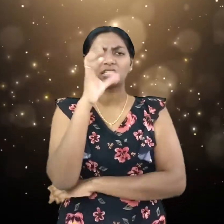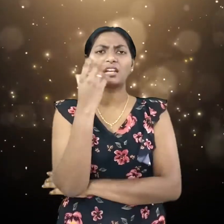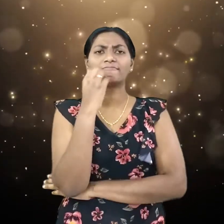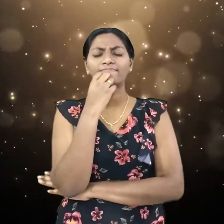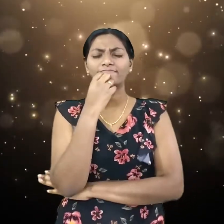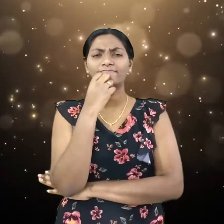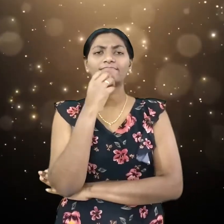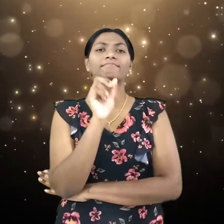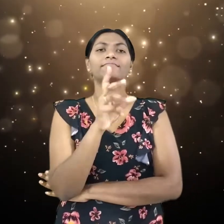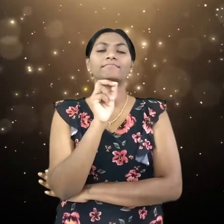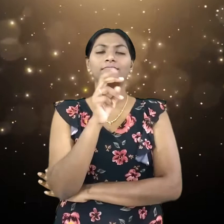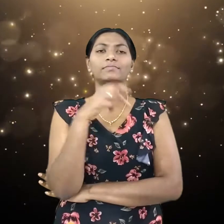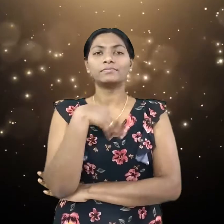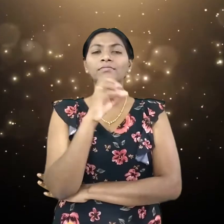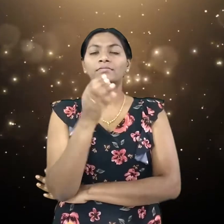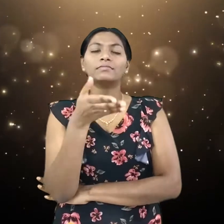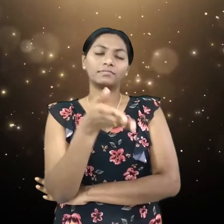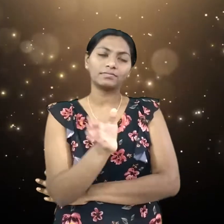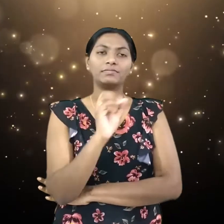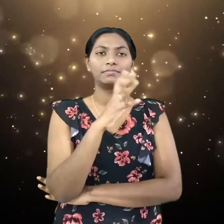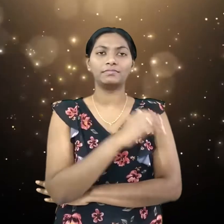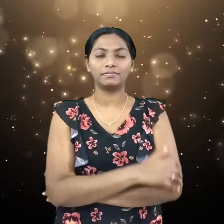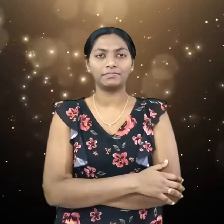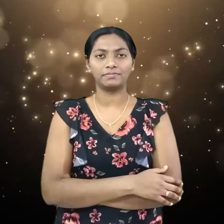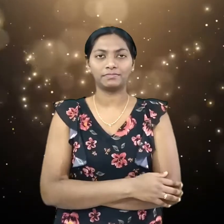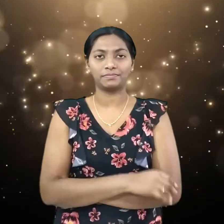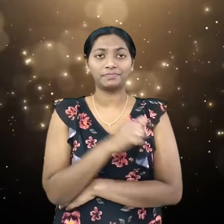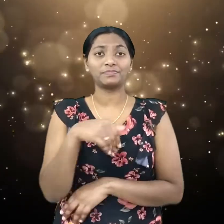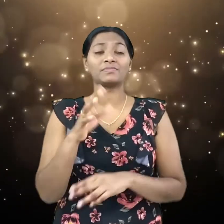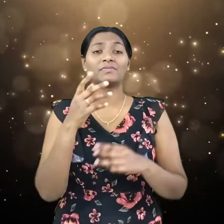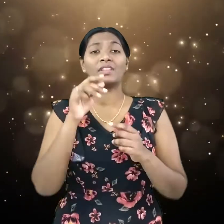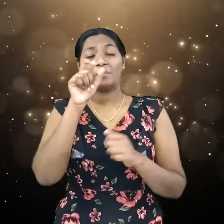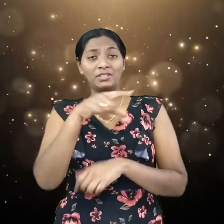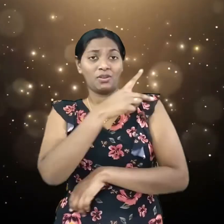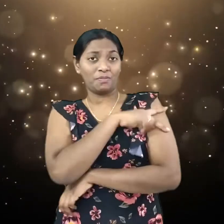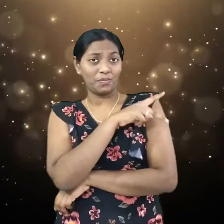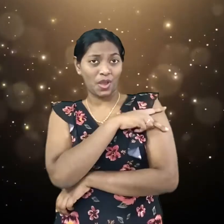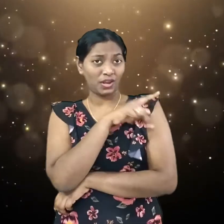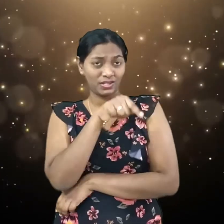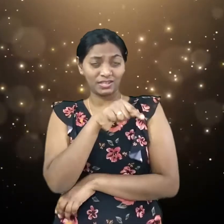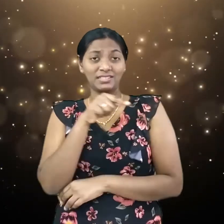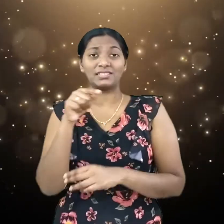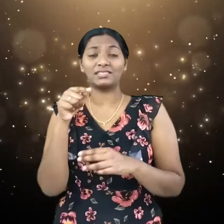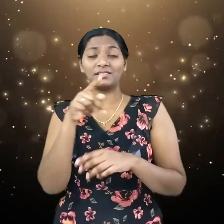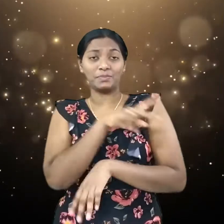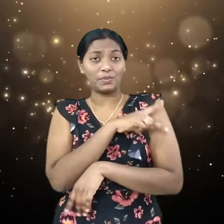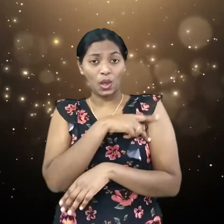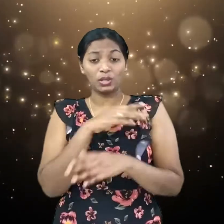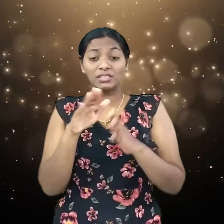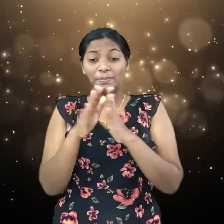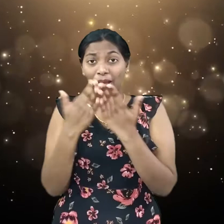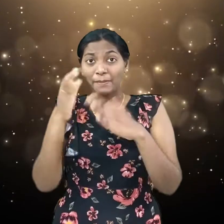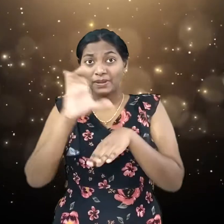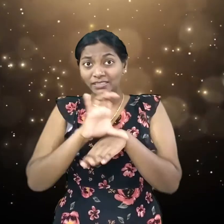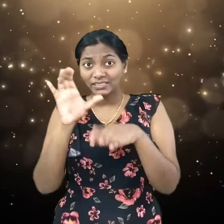8 से पढ़ें कि 7 से पढ़ें? ओके, अच्छा यहीं से पढ़ लेते, चलिए। तो ये है पॉलुस जो इफिसियों चर्च को लिख रहा